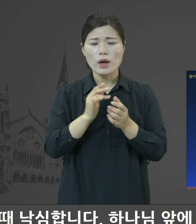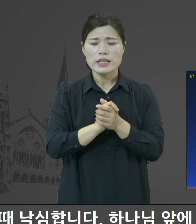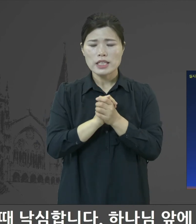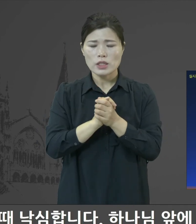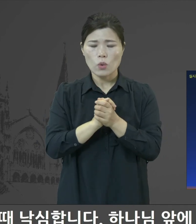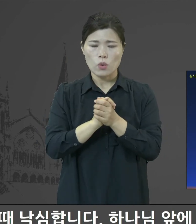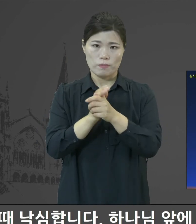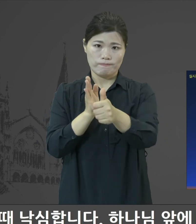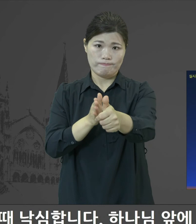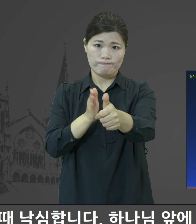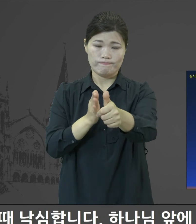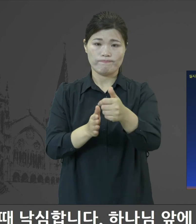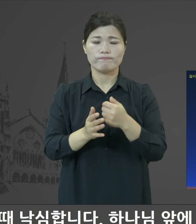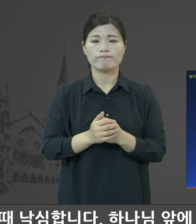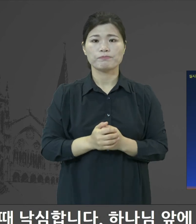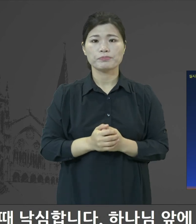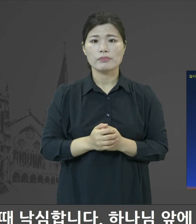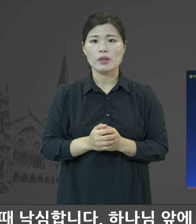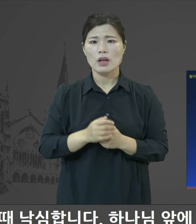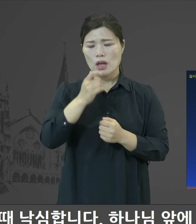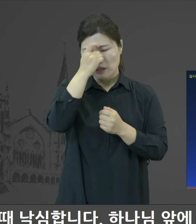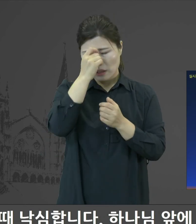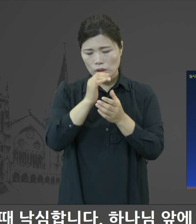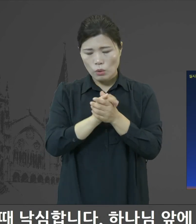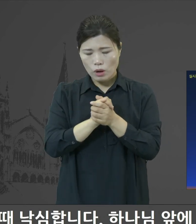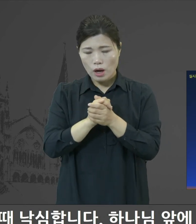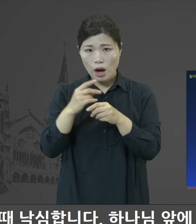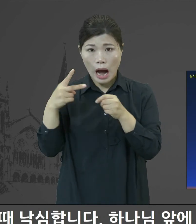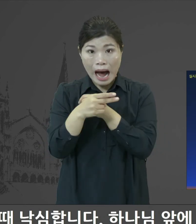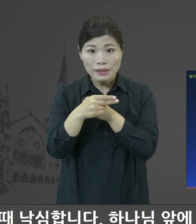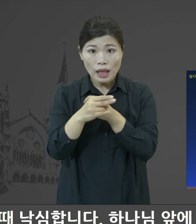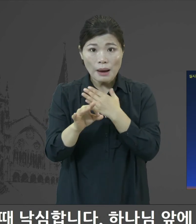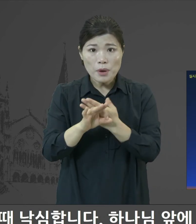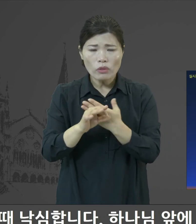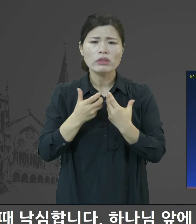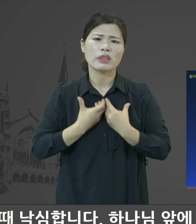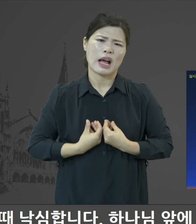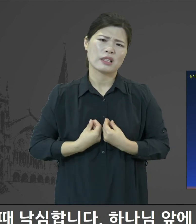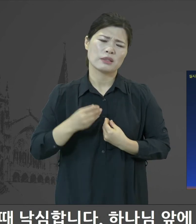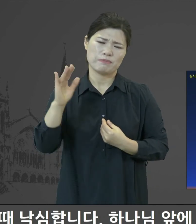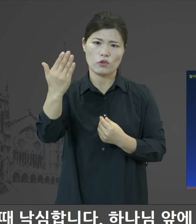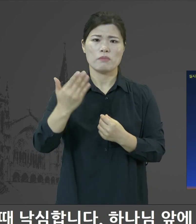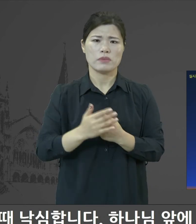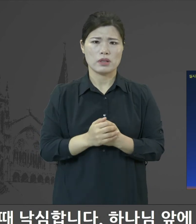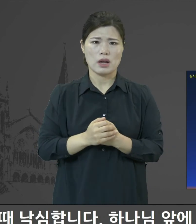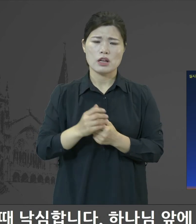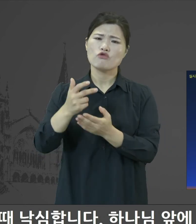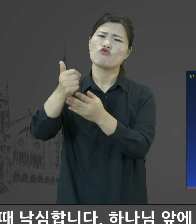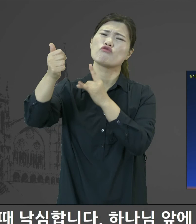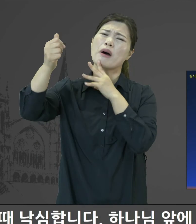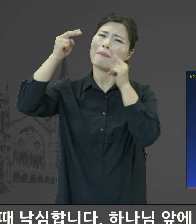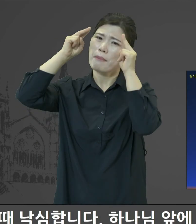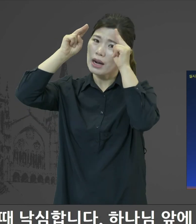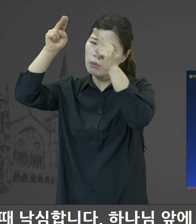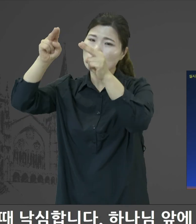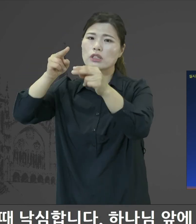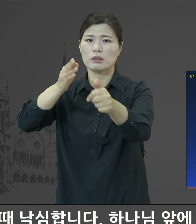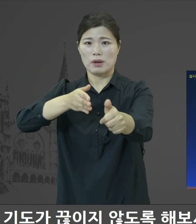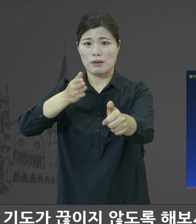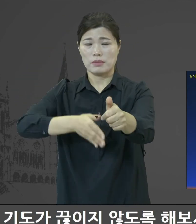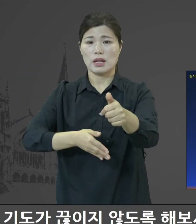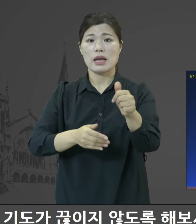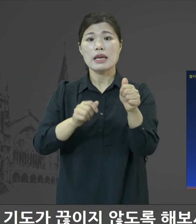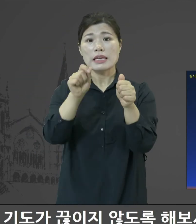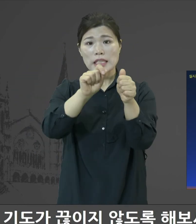바랍니다. 기도가 끊일 때 우리는 낙심이 되는 거죠. 주를 바라보시기 바랍니다. 히브리서 12장 2절의